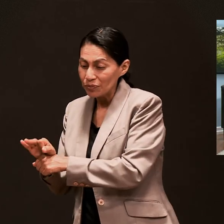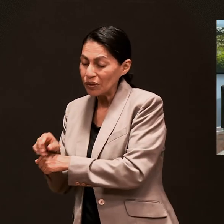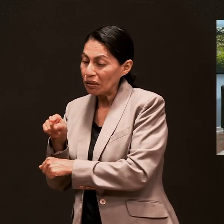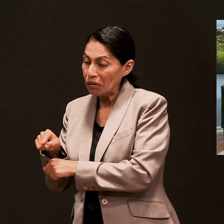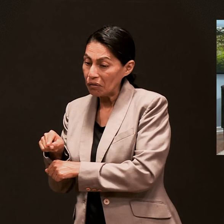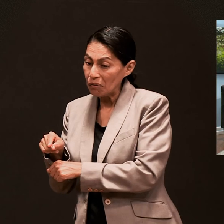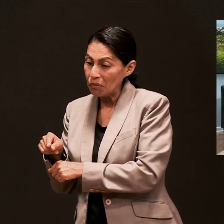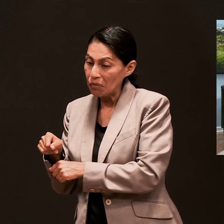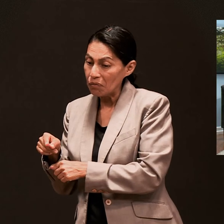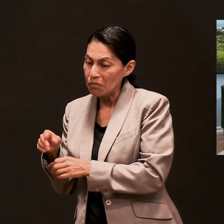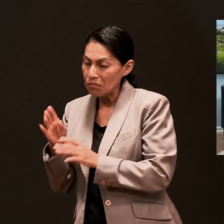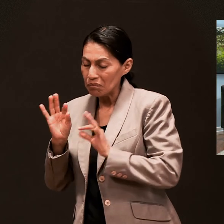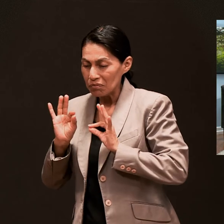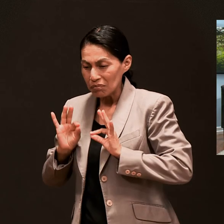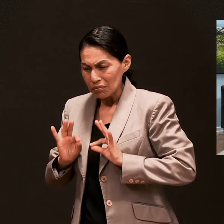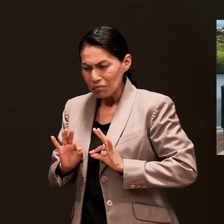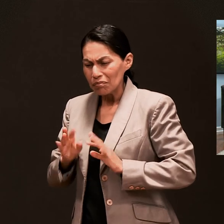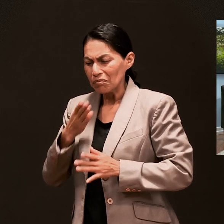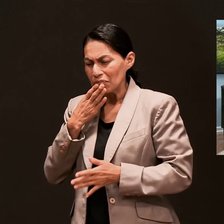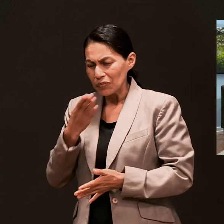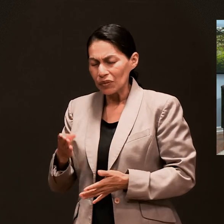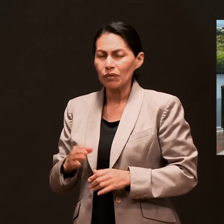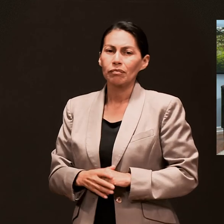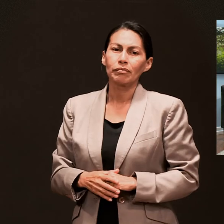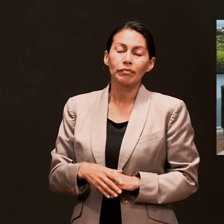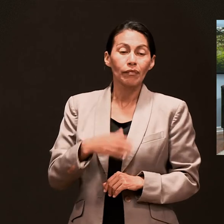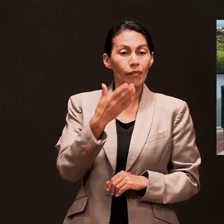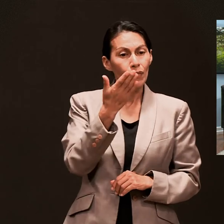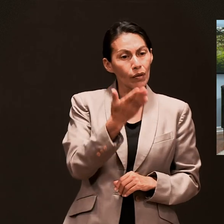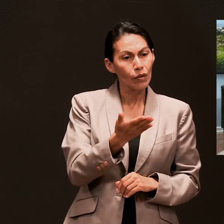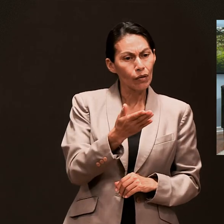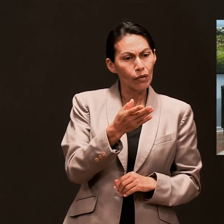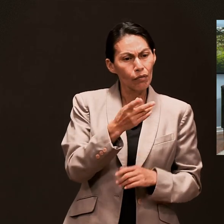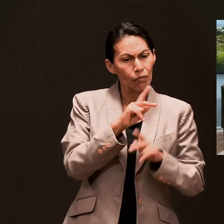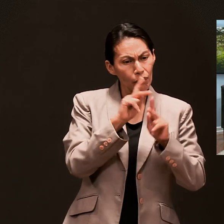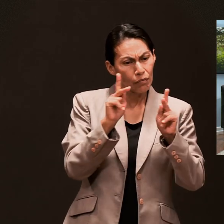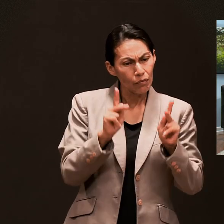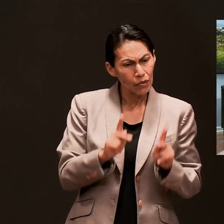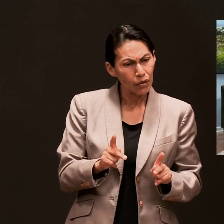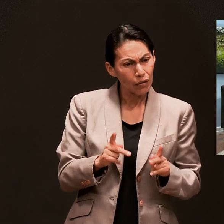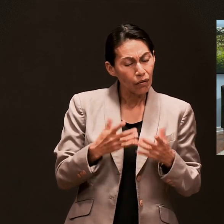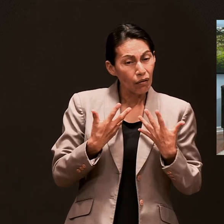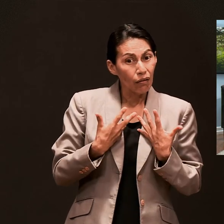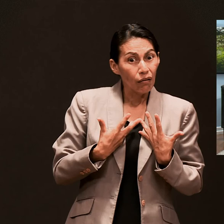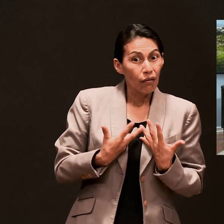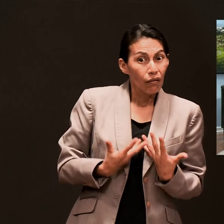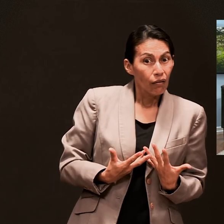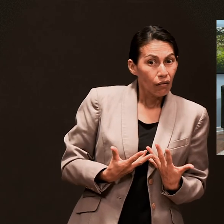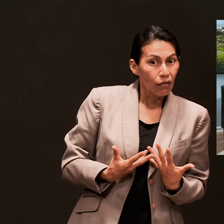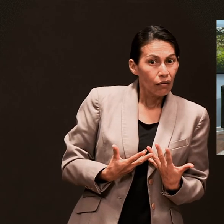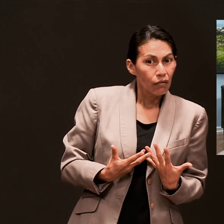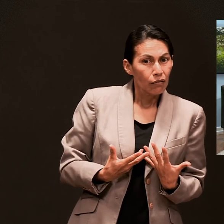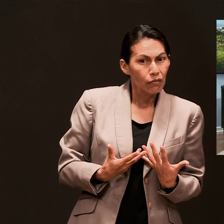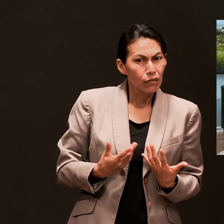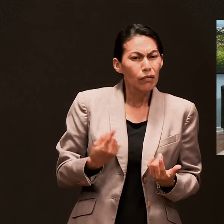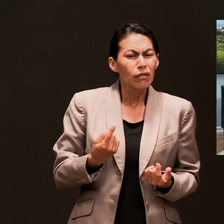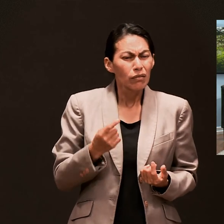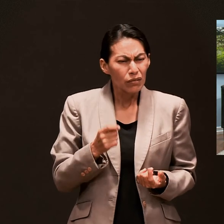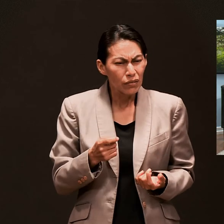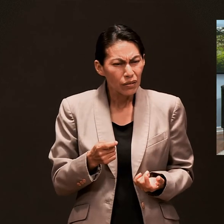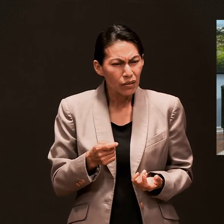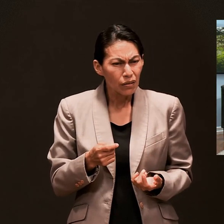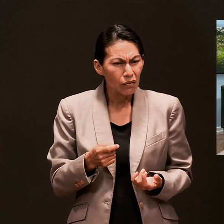protegió y usted tuvo paz porque de qué aprovecha su